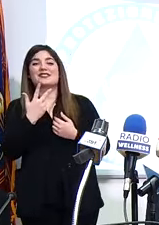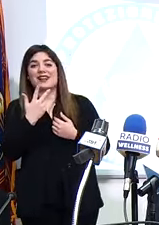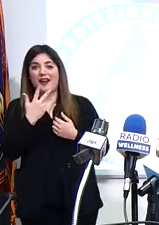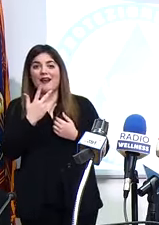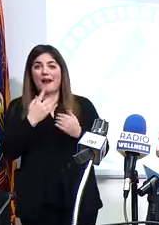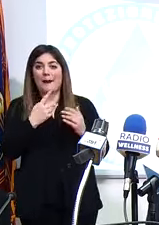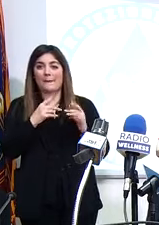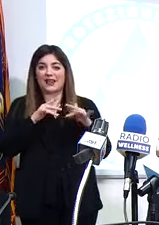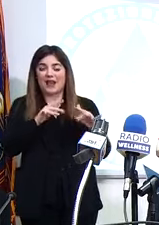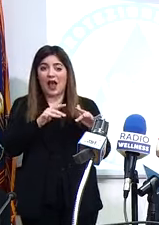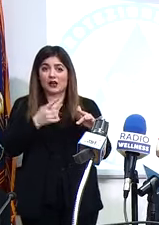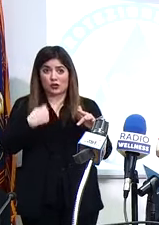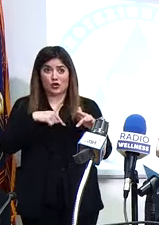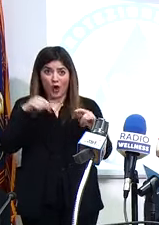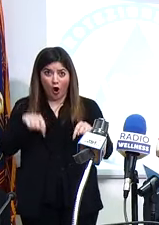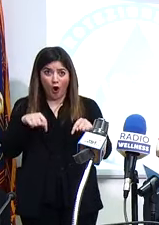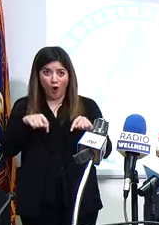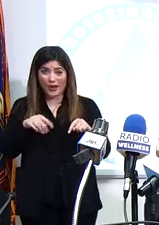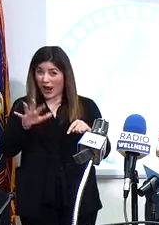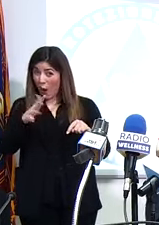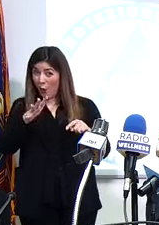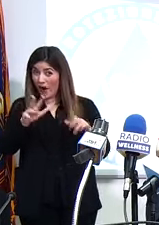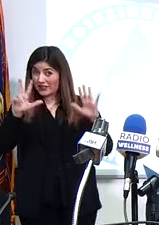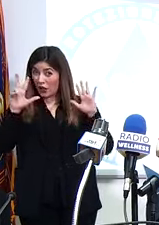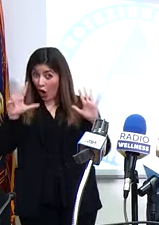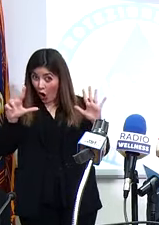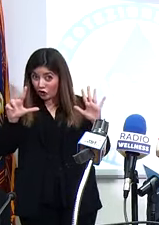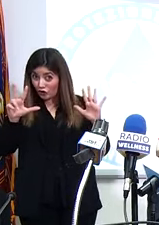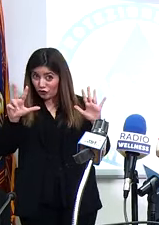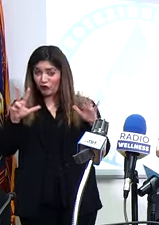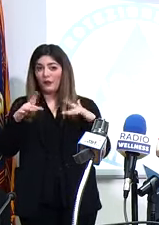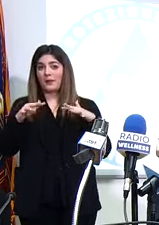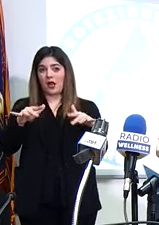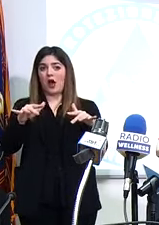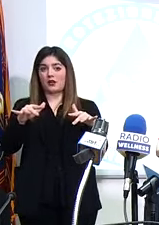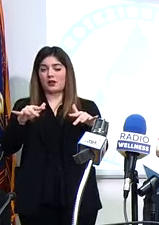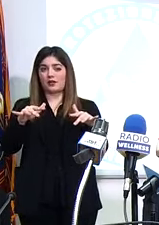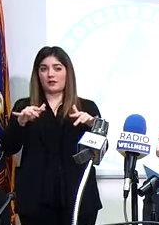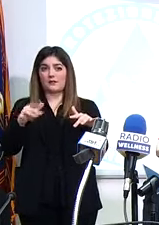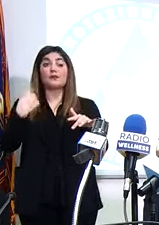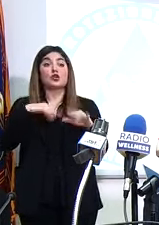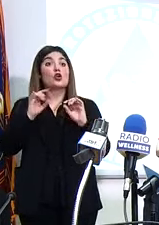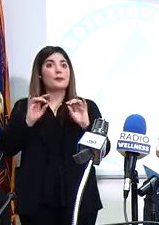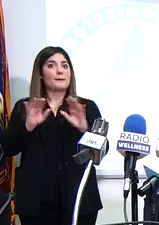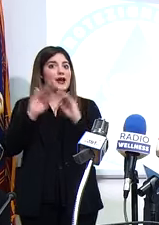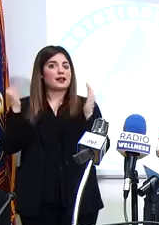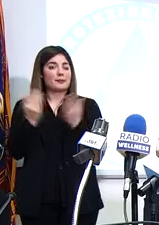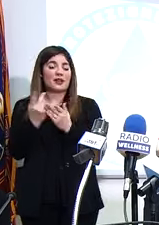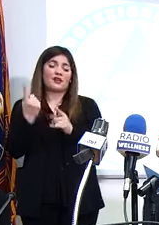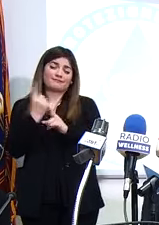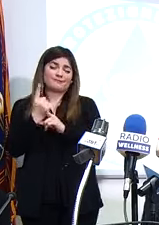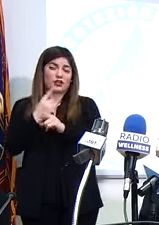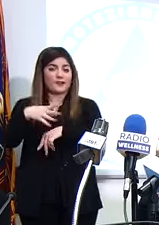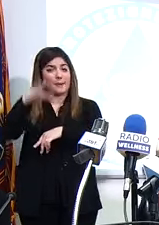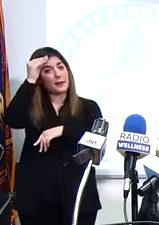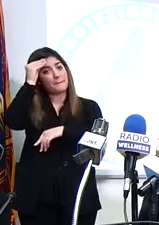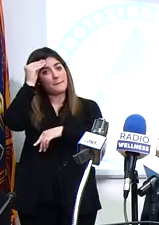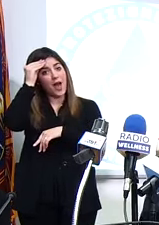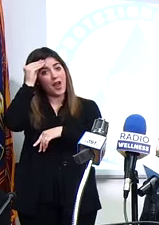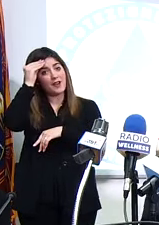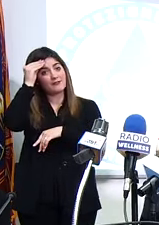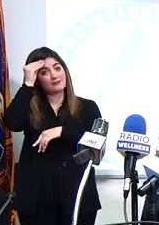quasi 8 miliardi. Non solo, ma di queste pandemie dovremmo trarre una lezione, perché a parte della